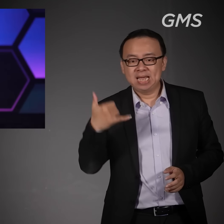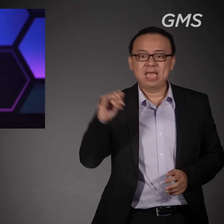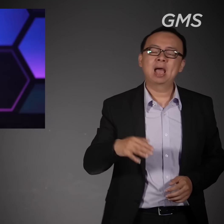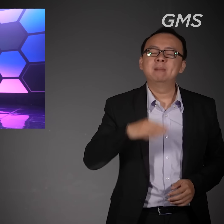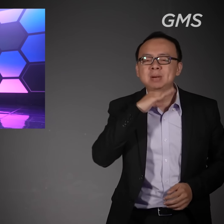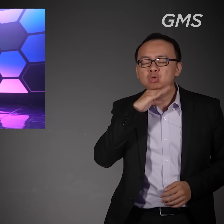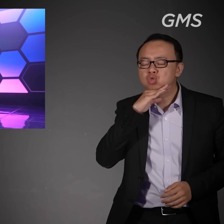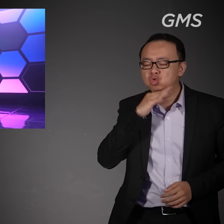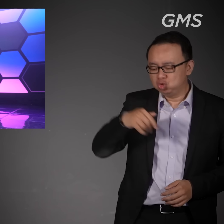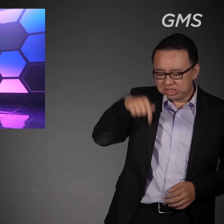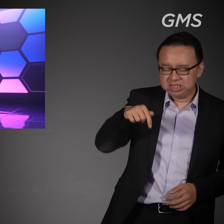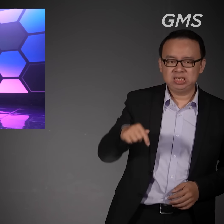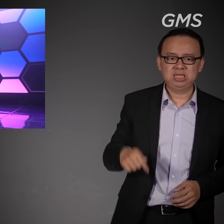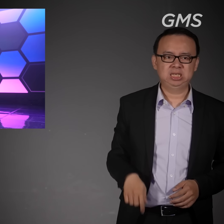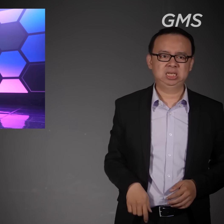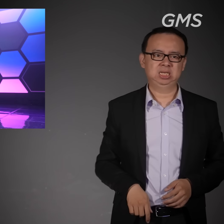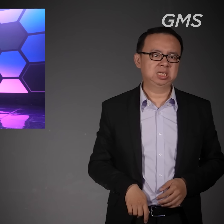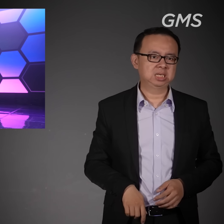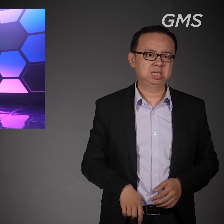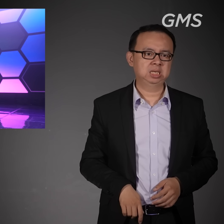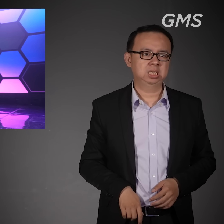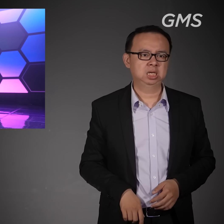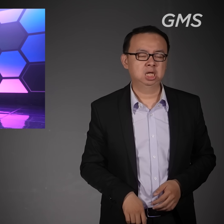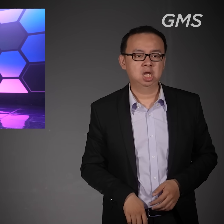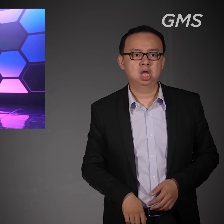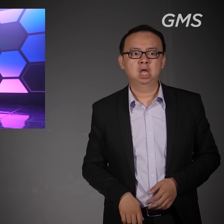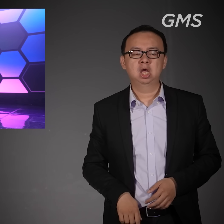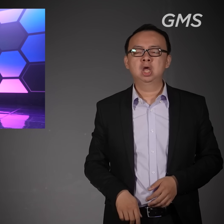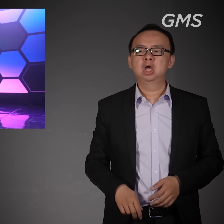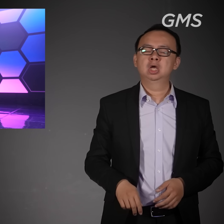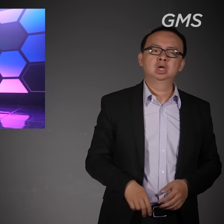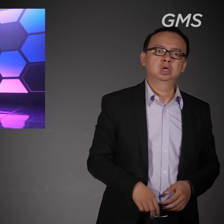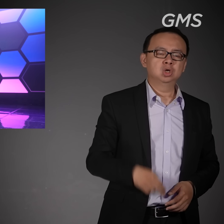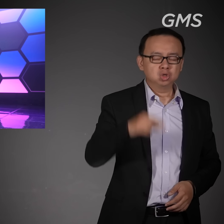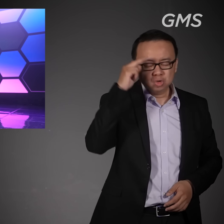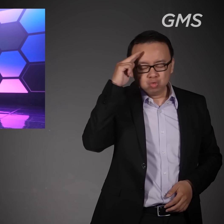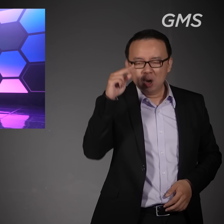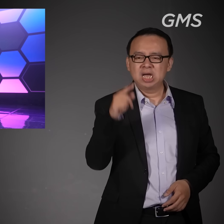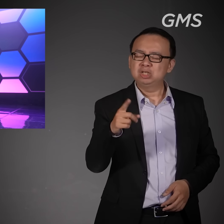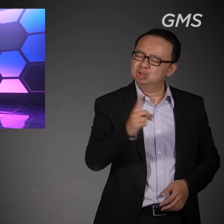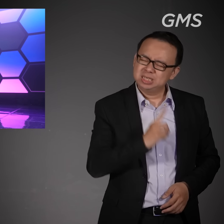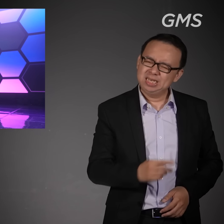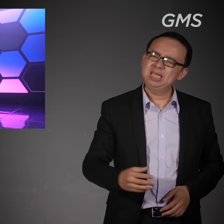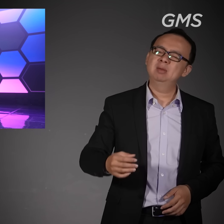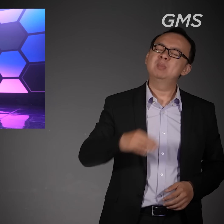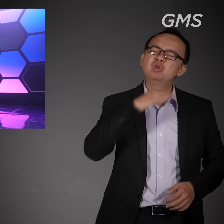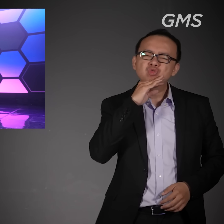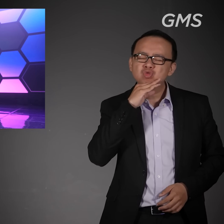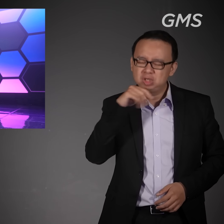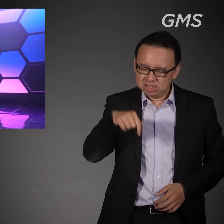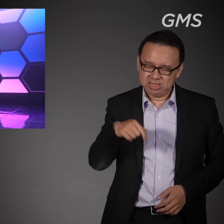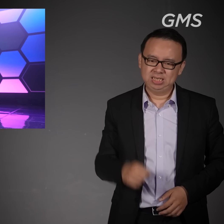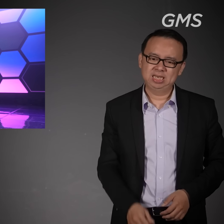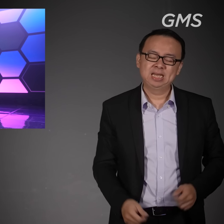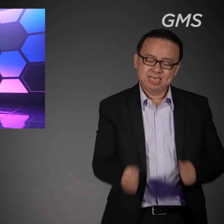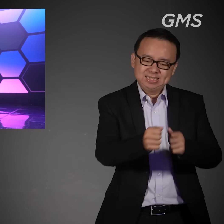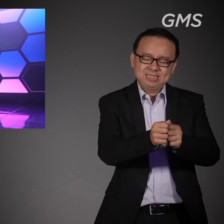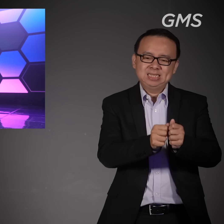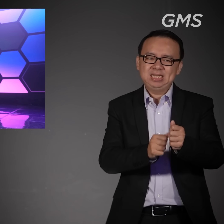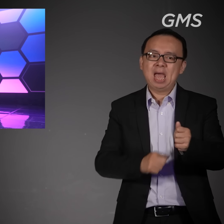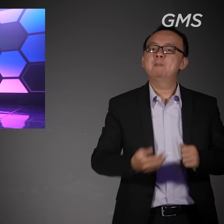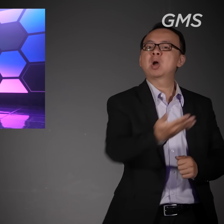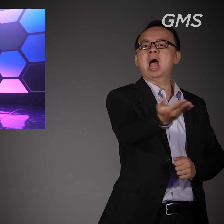tunggu. Nggak ada yang menunggu bersama dengan dia, Tuhan sendiri yang menanti. Karena setiap jiwa berharga, Tuhan mati untuk setiap